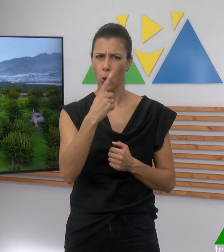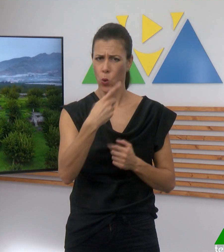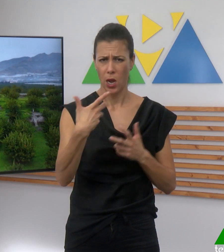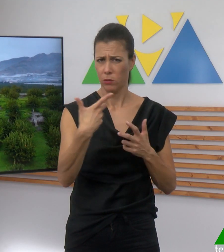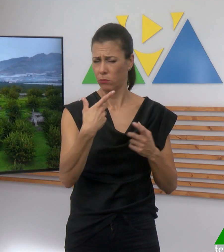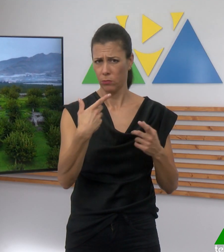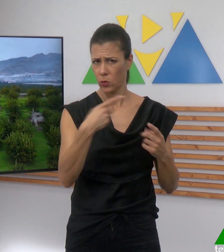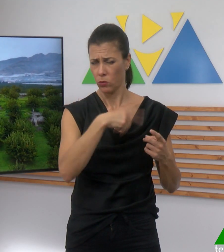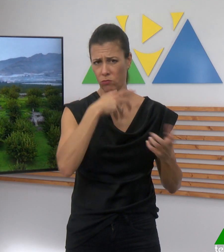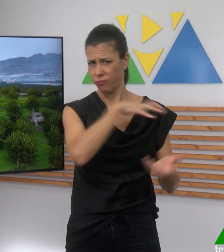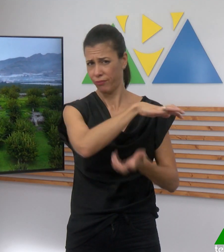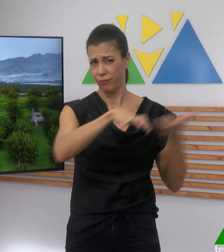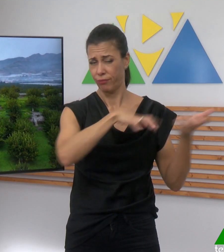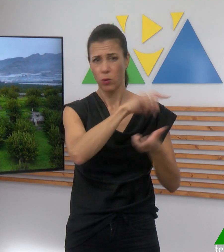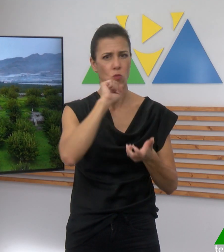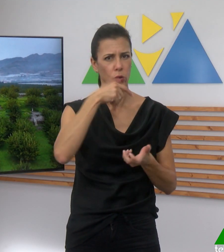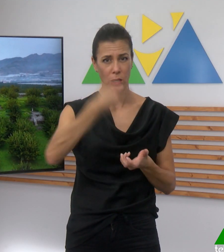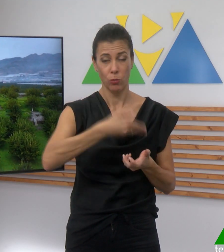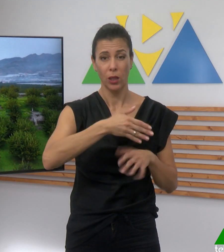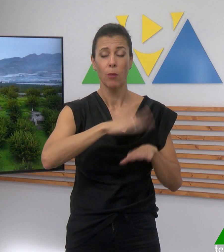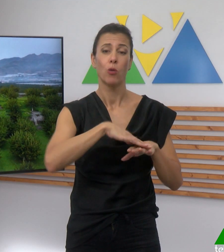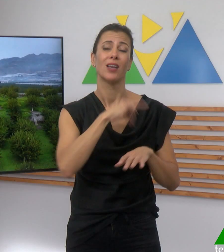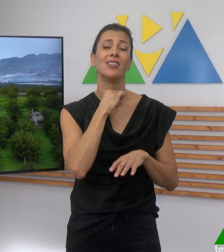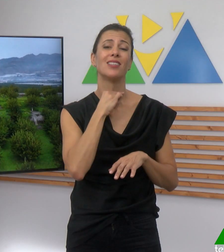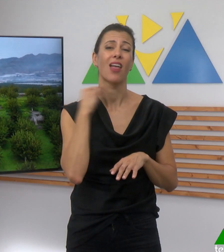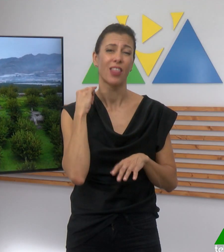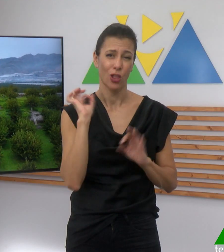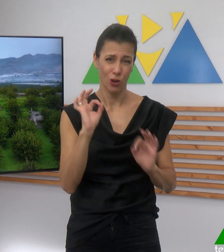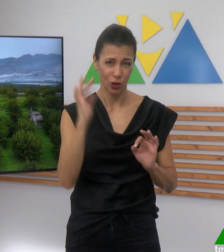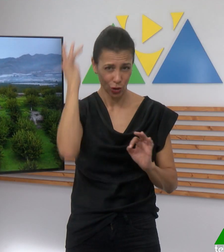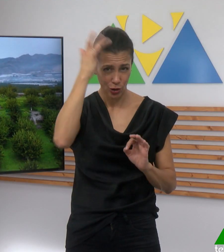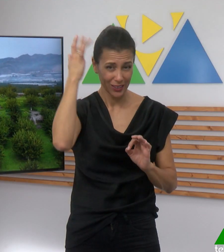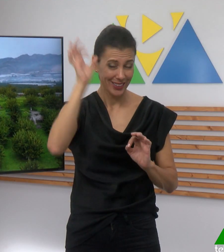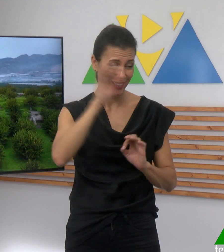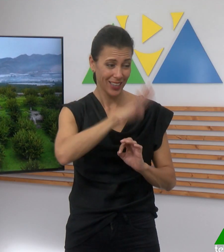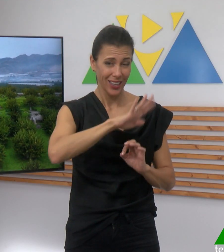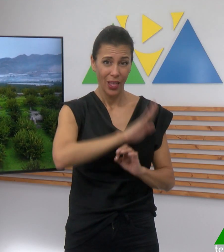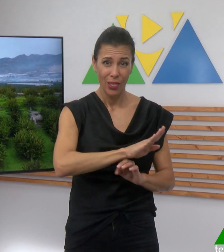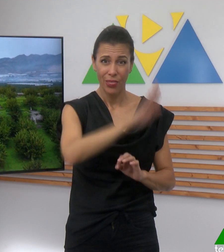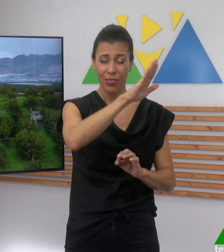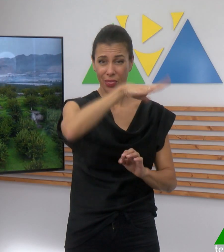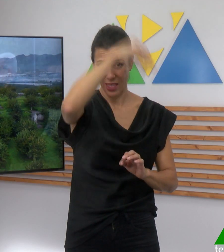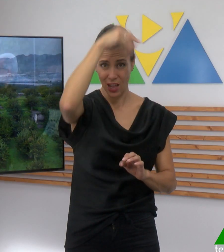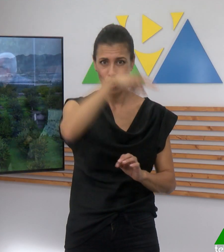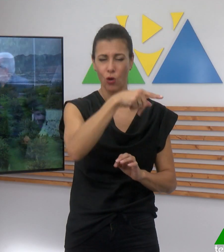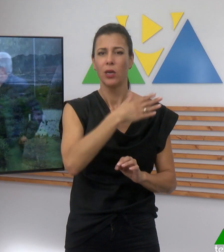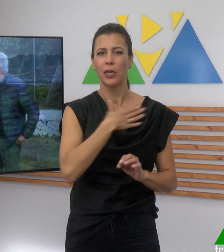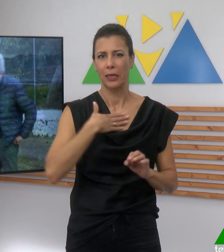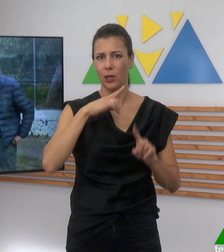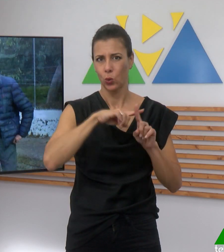importante porque que los sacerdotes del Cerro pretenden que se lleve el Cristo al cerro porque